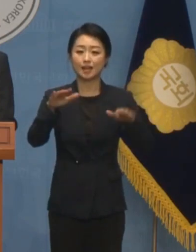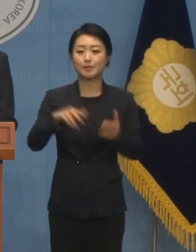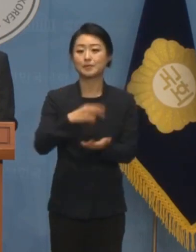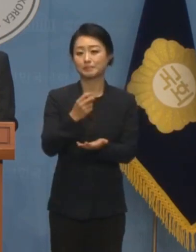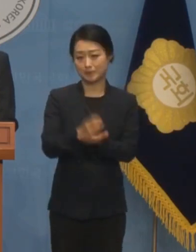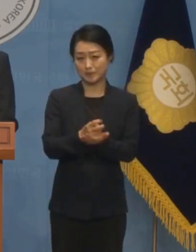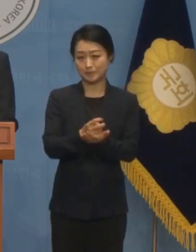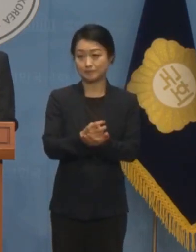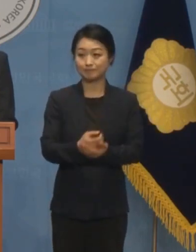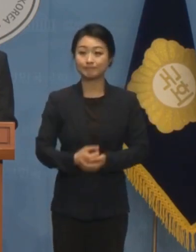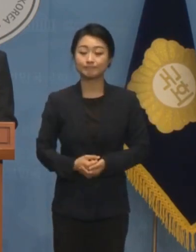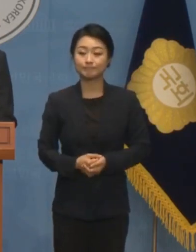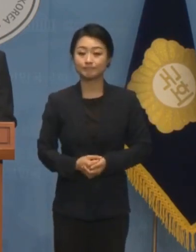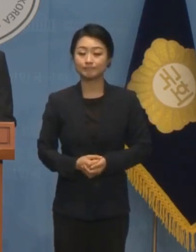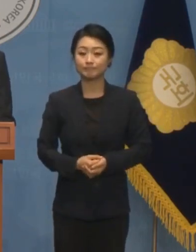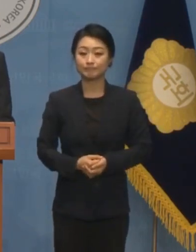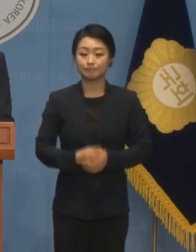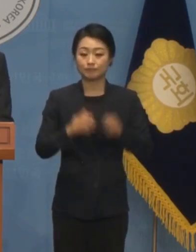조항입니다.